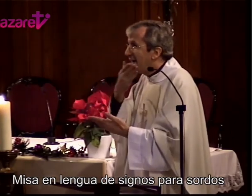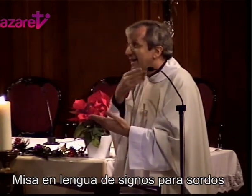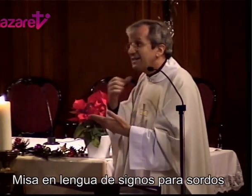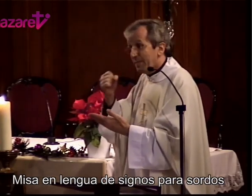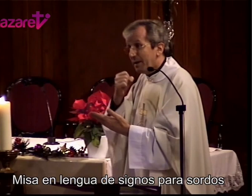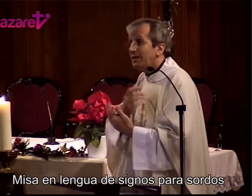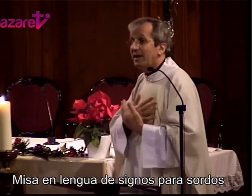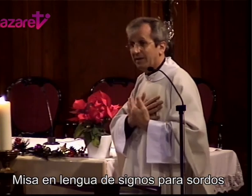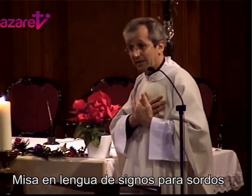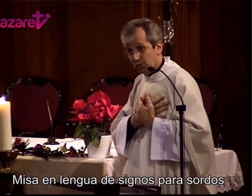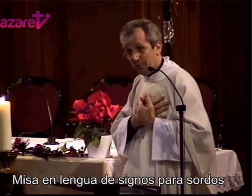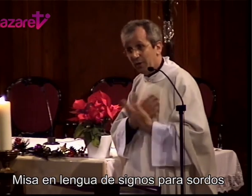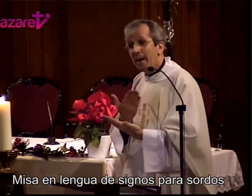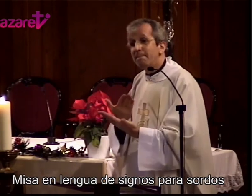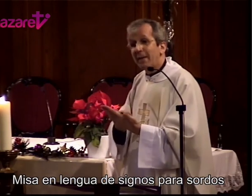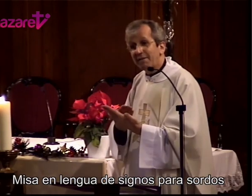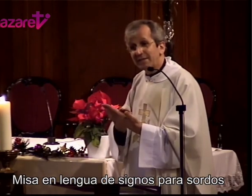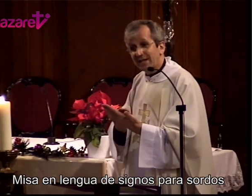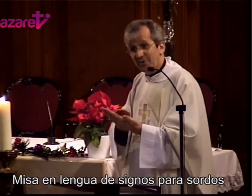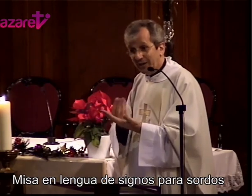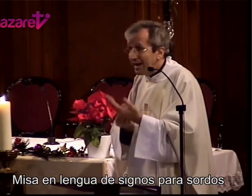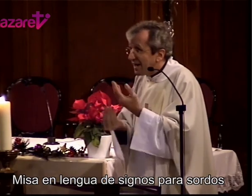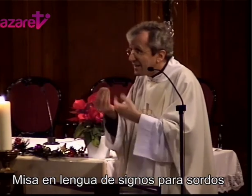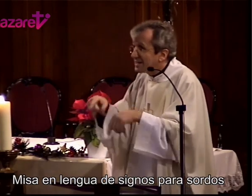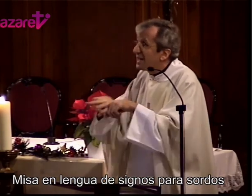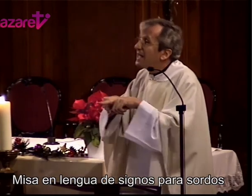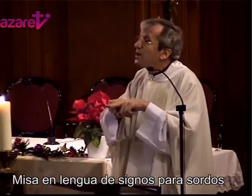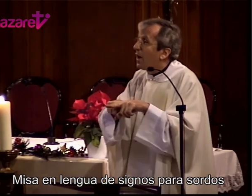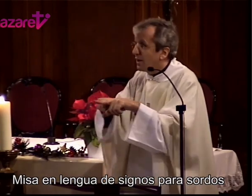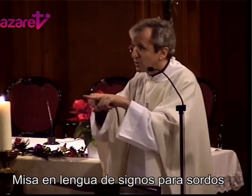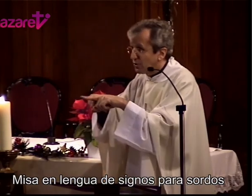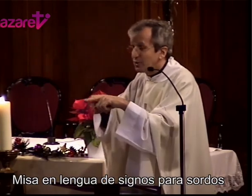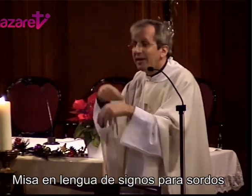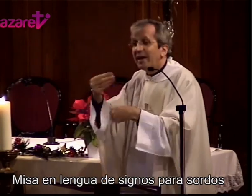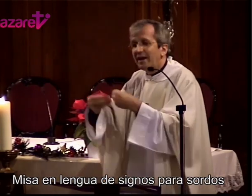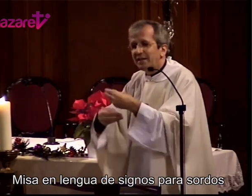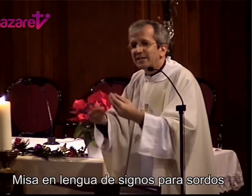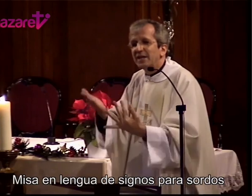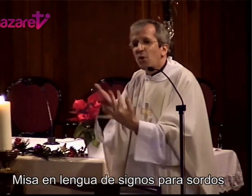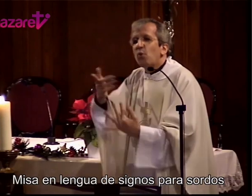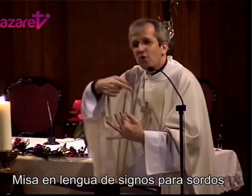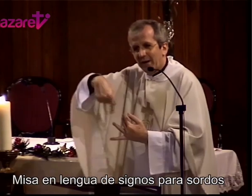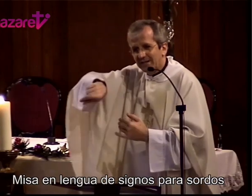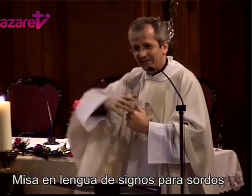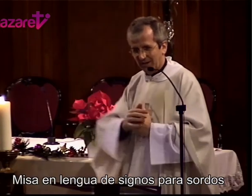esa maravilla de su amor manifestado en hacerse igual a nosotros, en hacerse uno más de